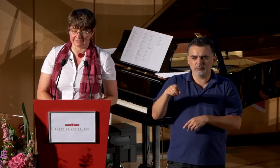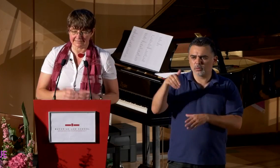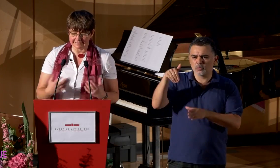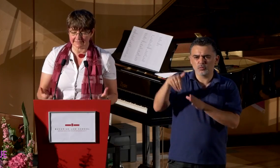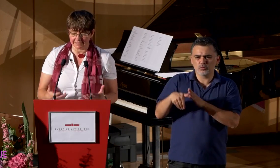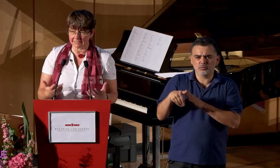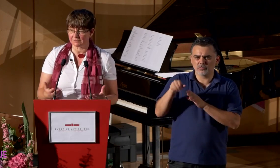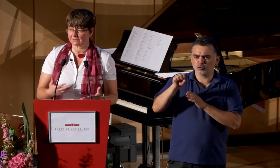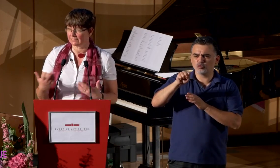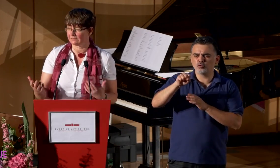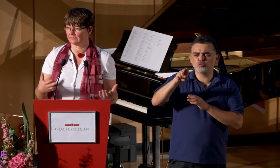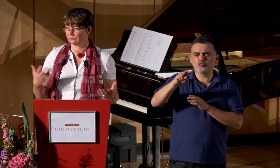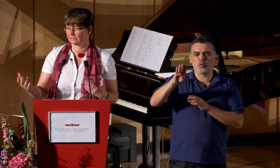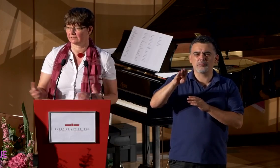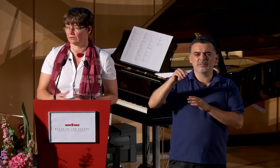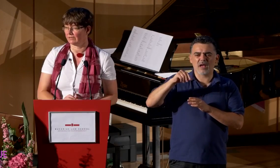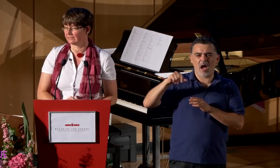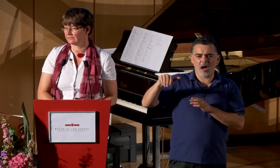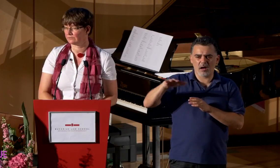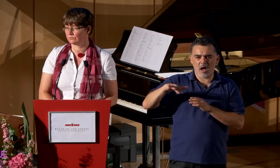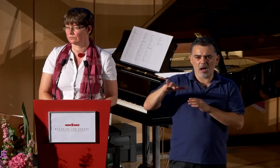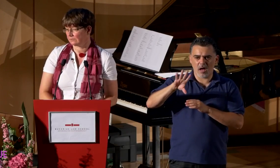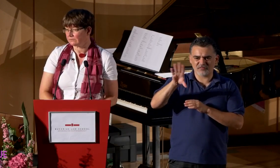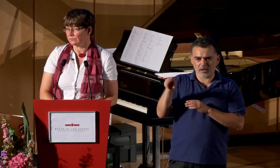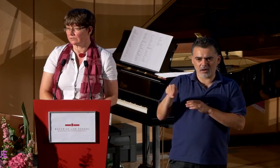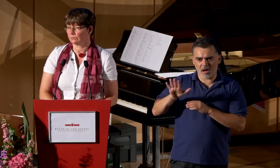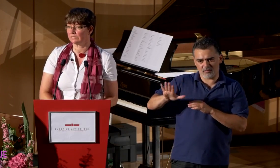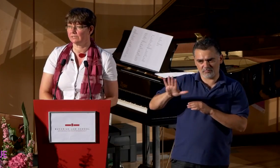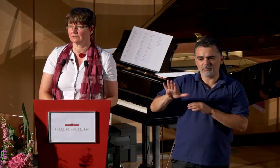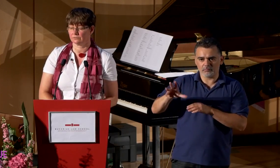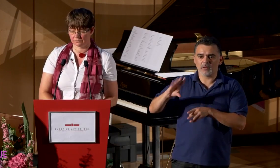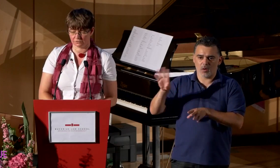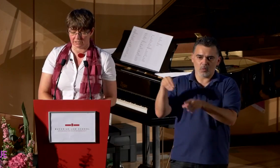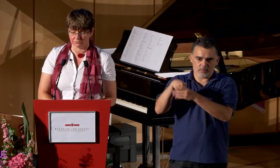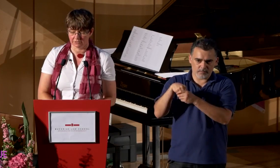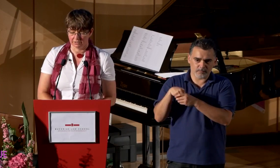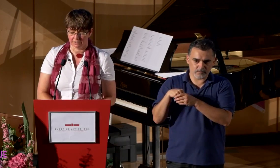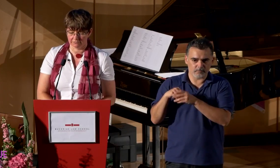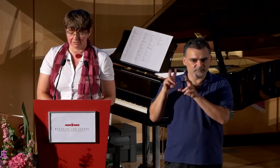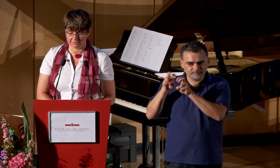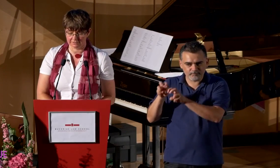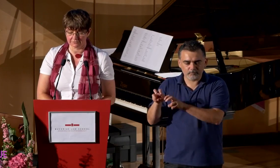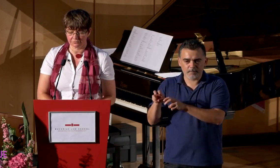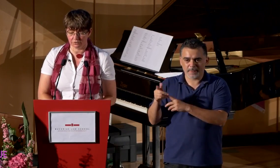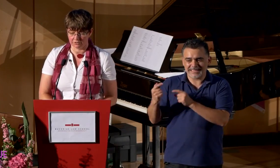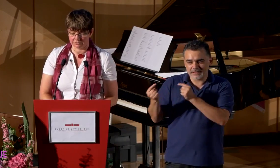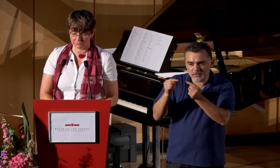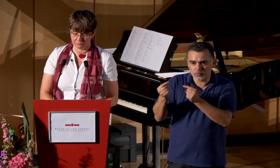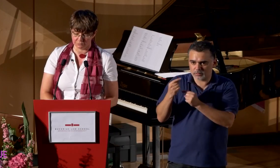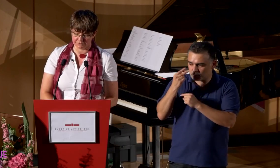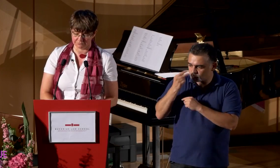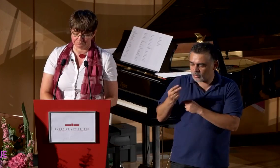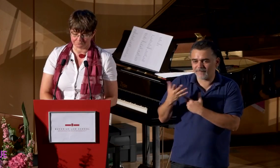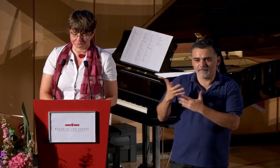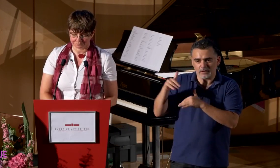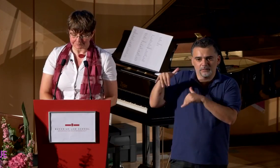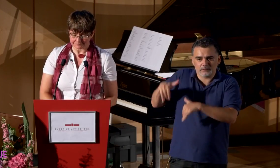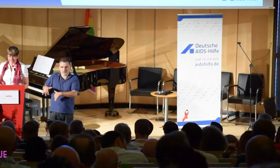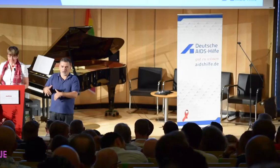Und diese Ergebnisse gilt es natürlich jetzt auch weiter zu diskutieren und zu schauen, was dann vor Ort zu tun